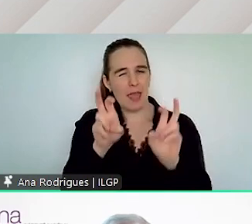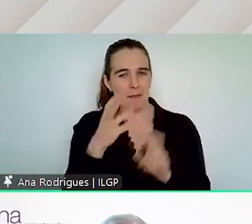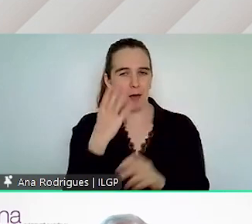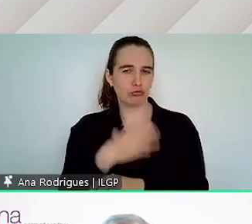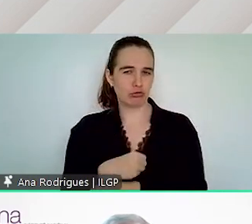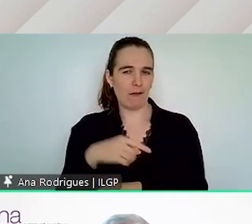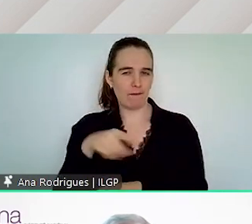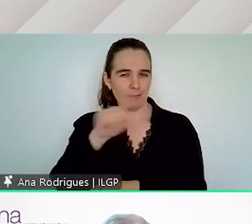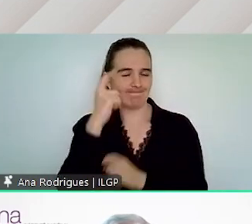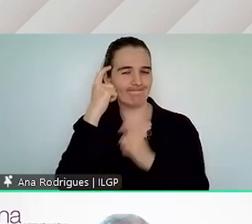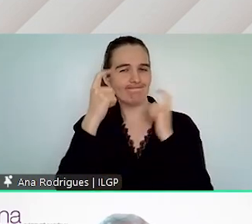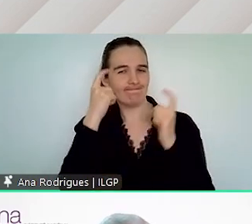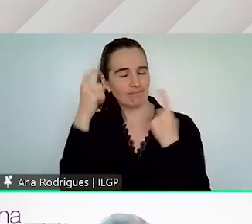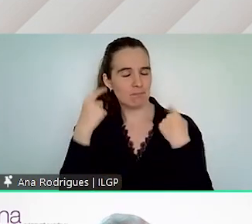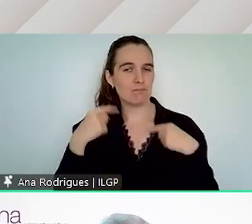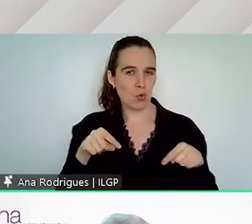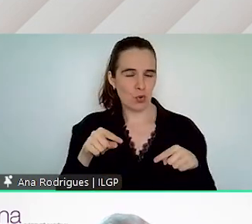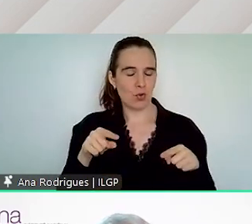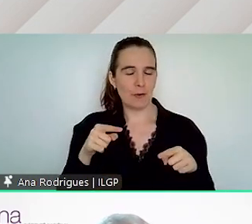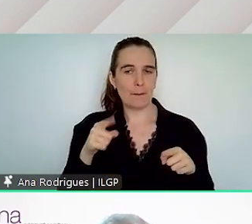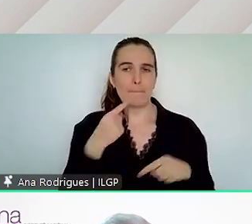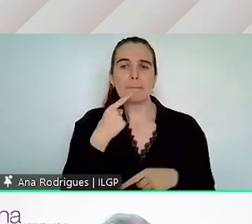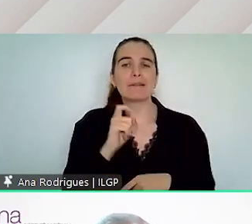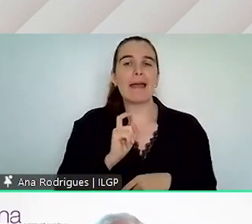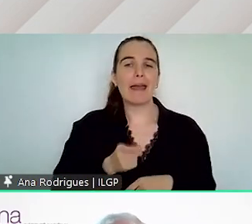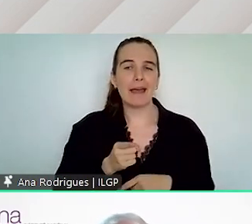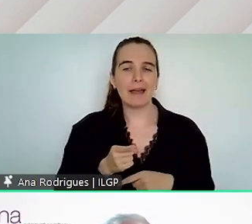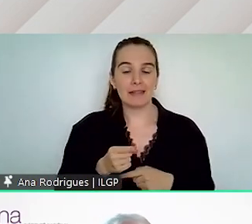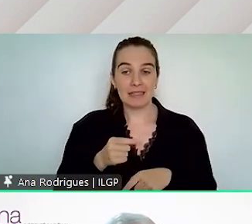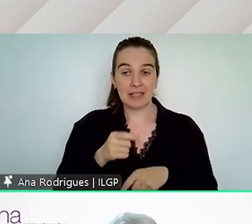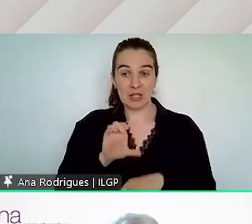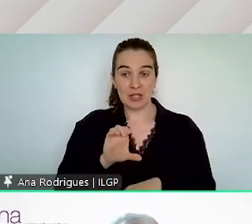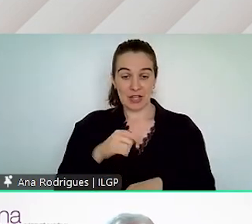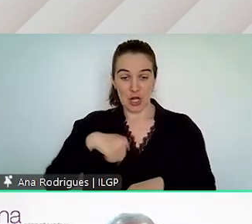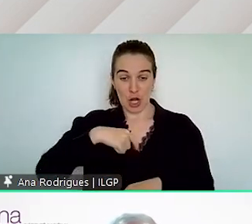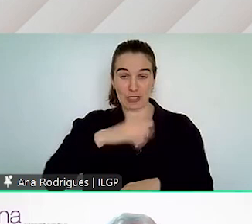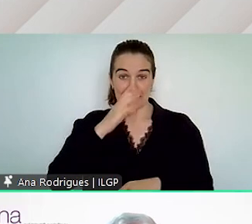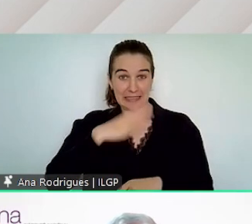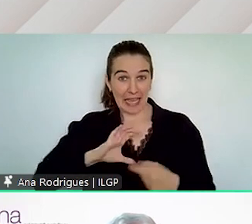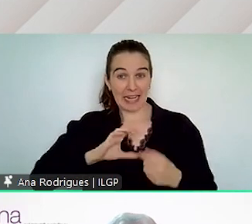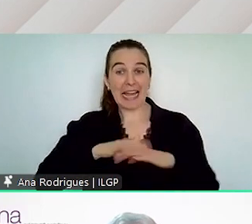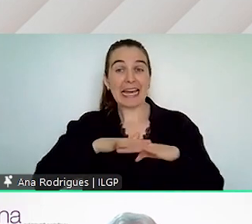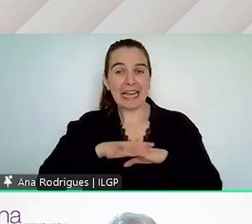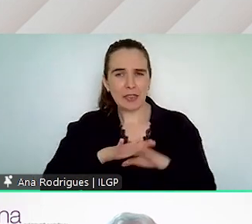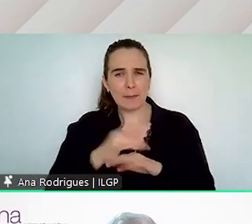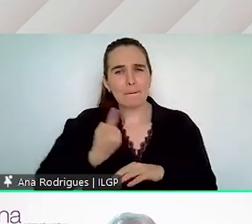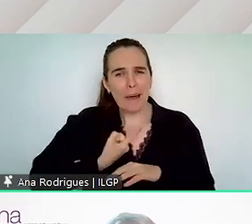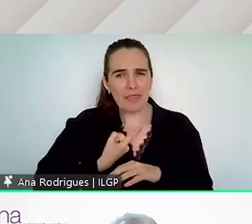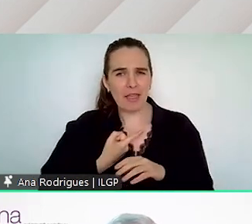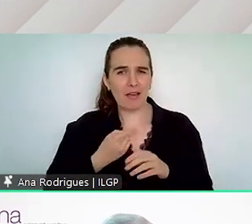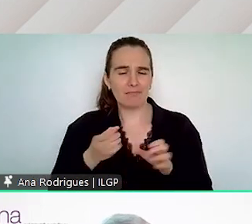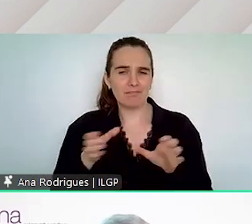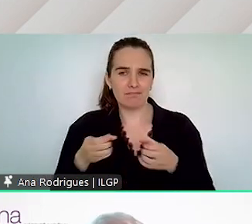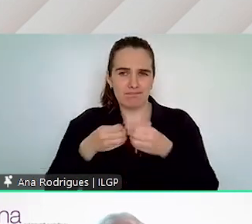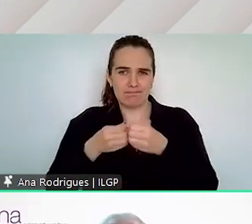futuro. Será que nos temos que aglutinar em mega organizações para